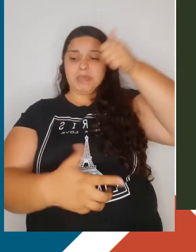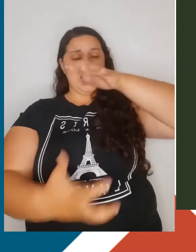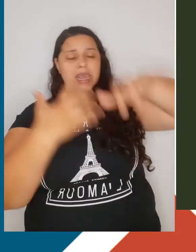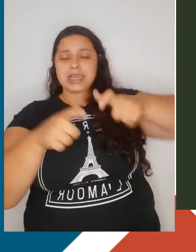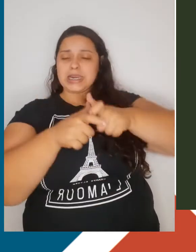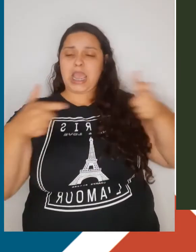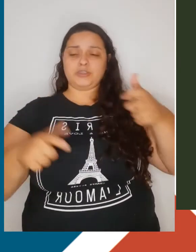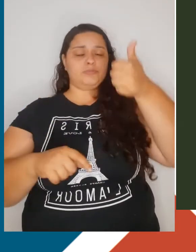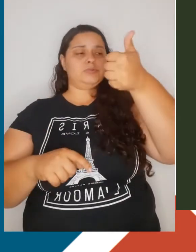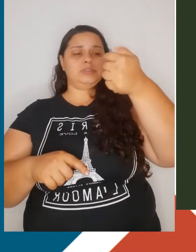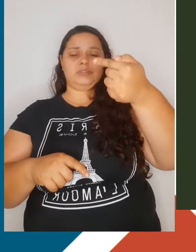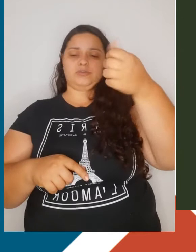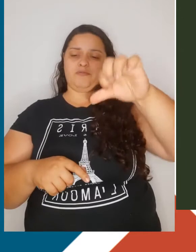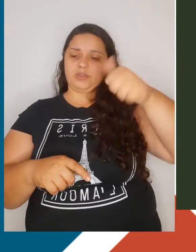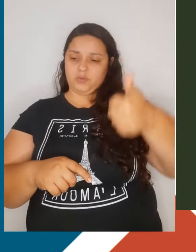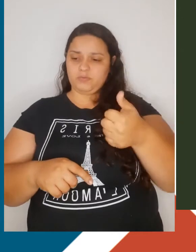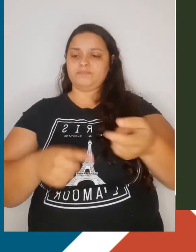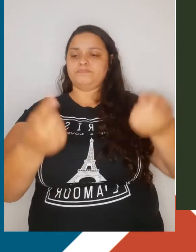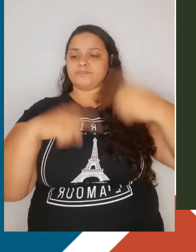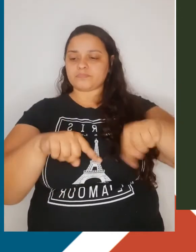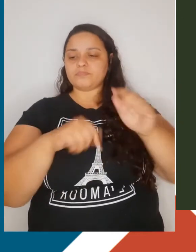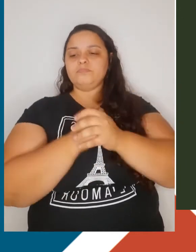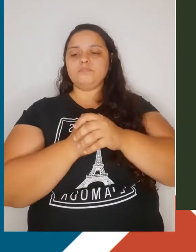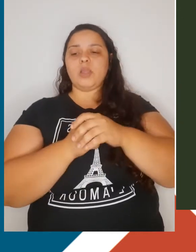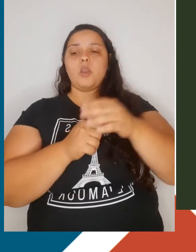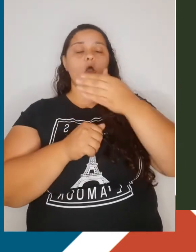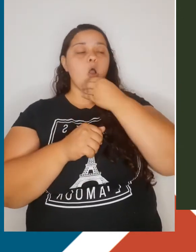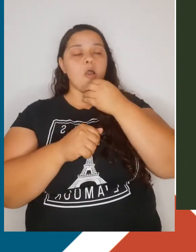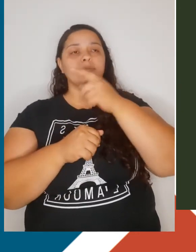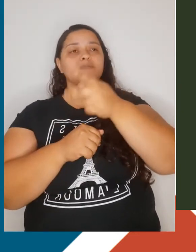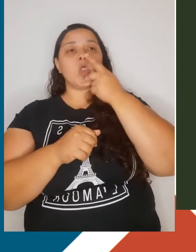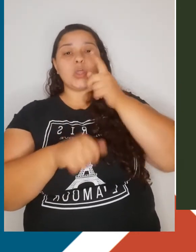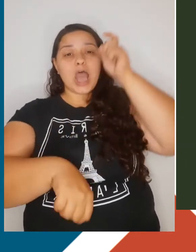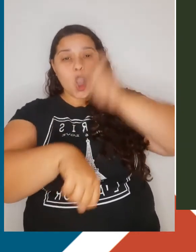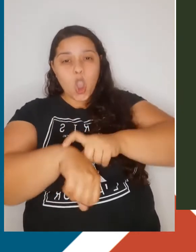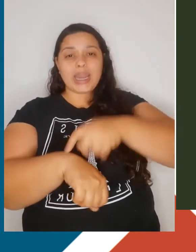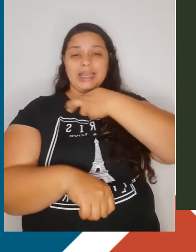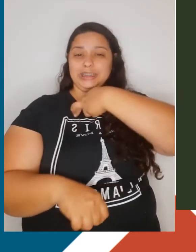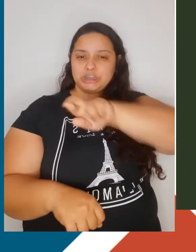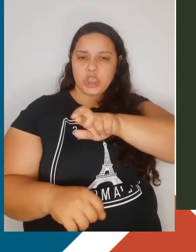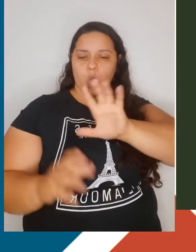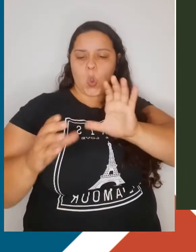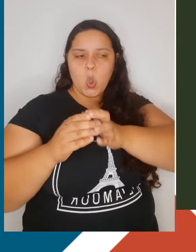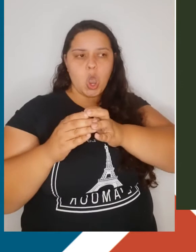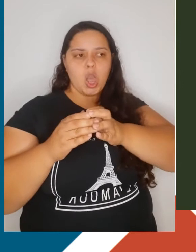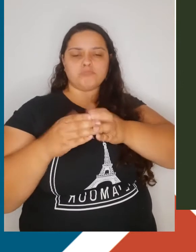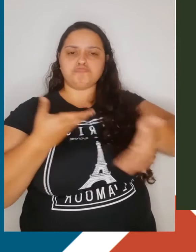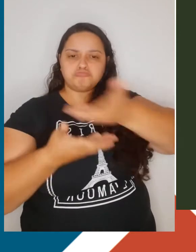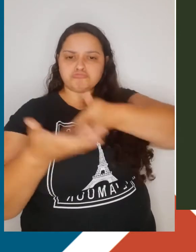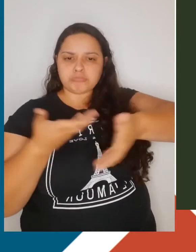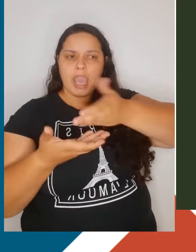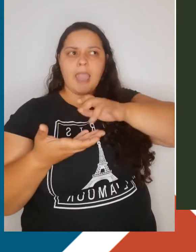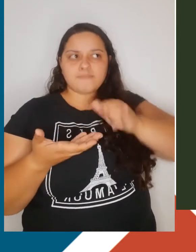de 1791. Como afirma o pensador haitiano Laennec Urbon, era nas práticas religiosas que essas